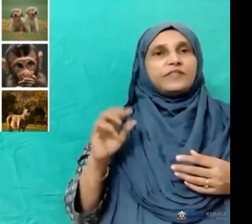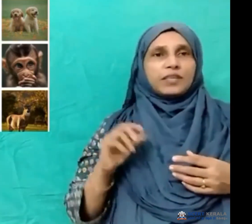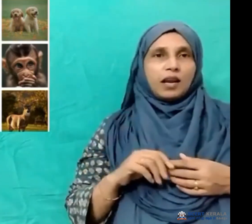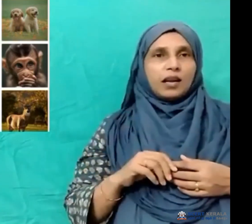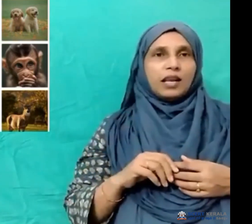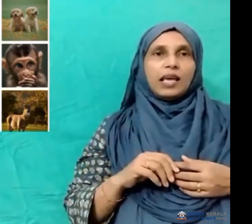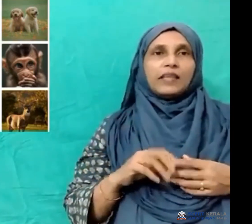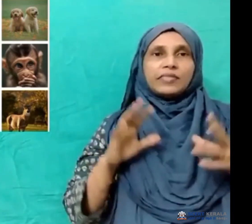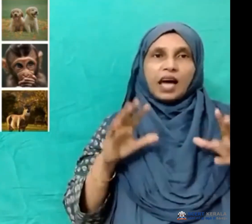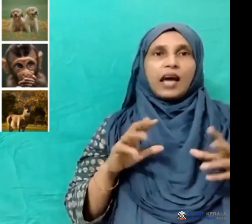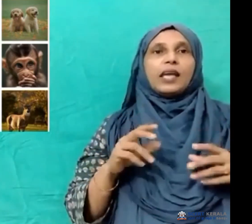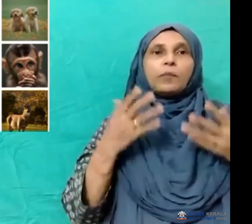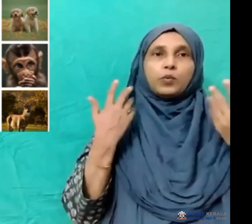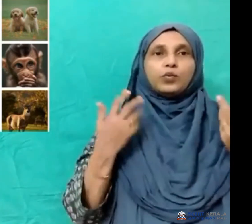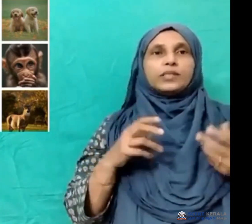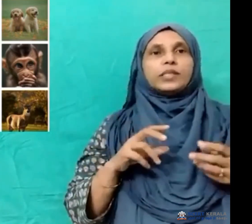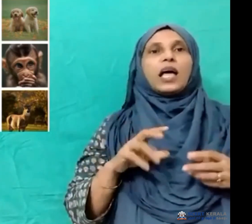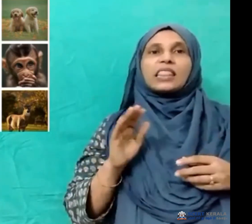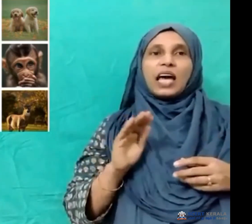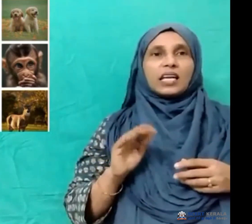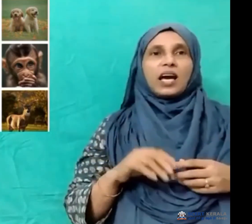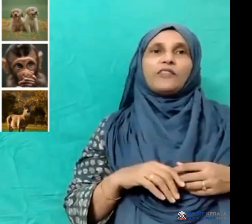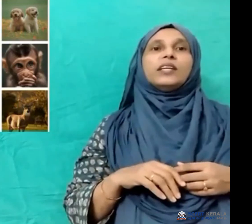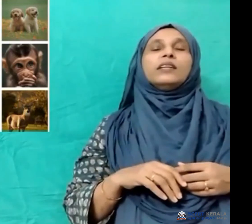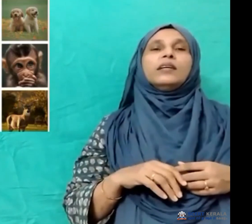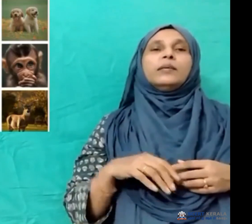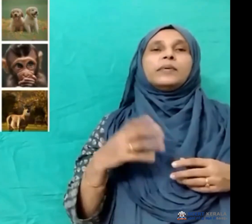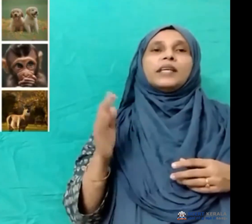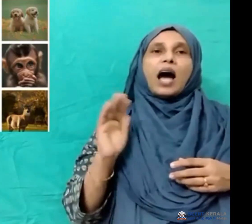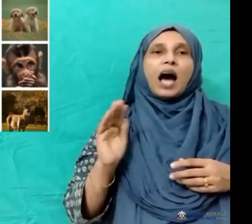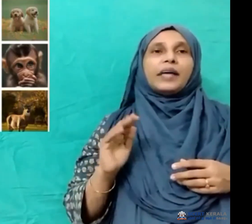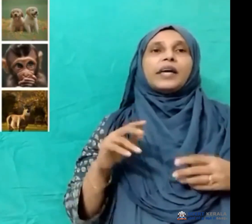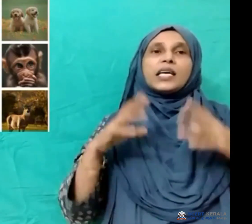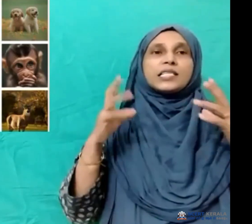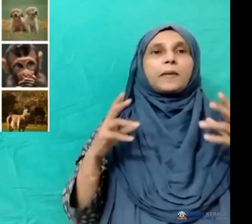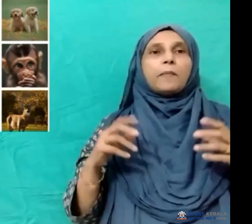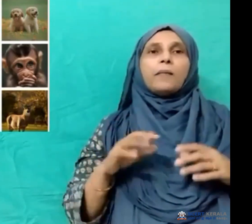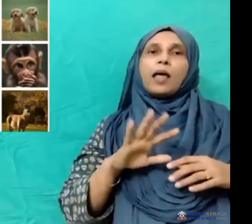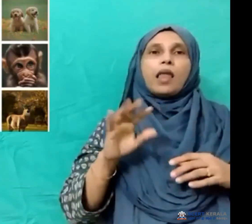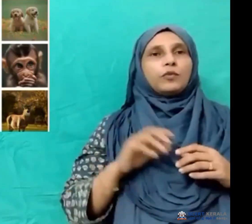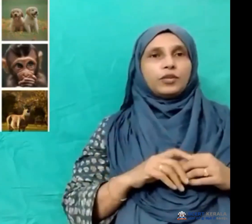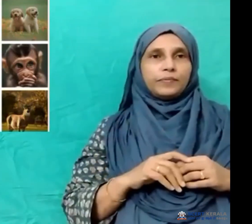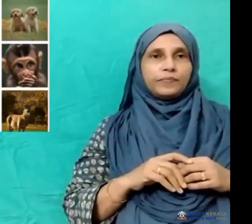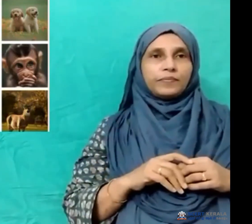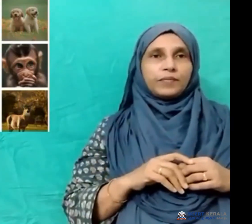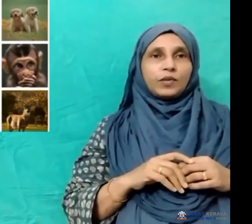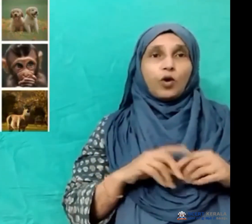ജീവികൾ, അല്ലെ? നായ, പൂച്ച, താറാവ്, പിന്നെ ആന, സിംഹം എല്ലാം ഉണ്ട്.